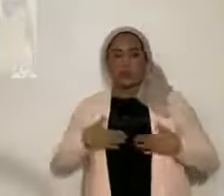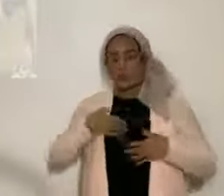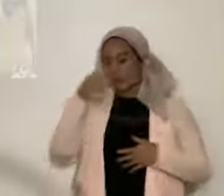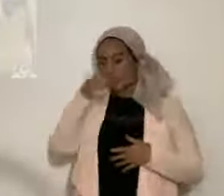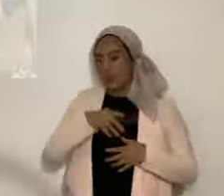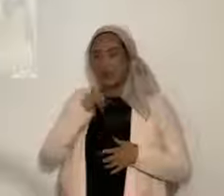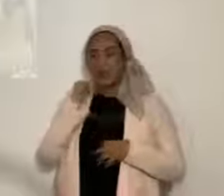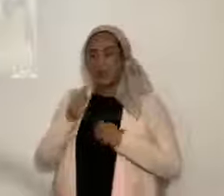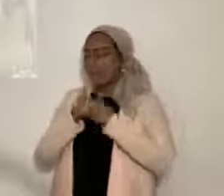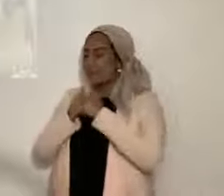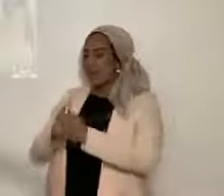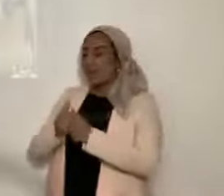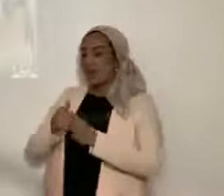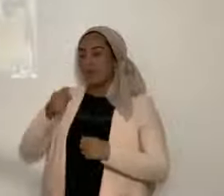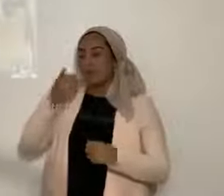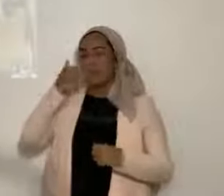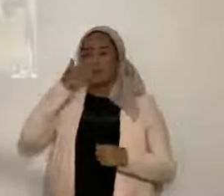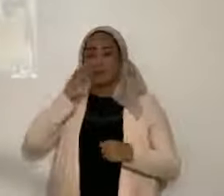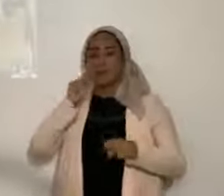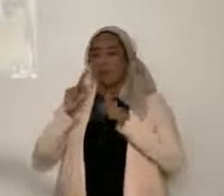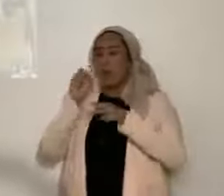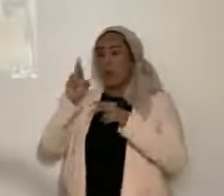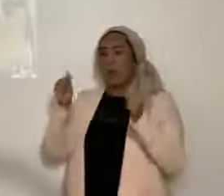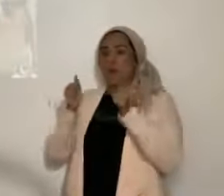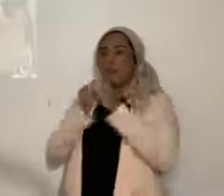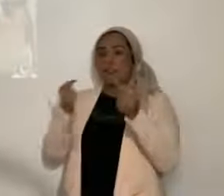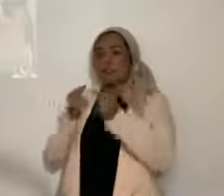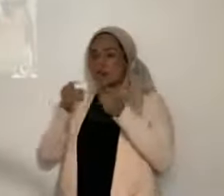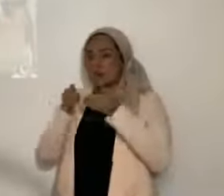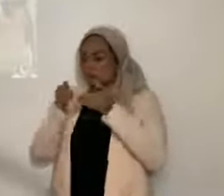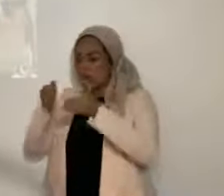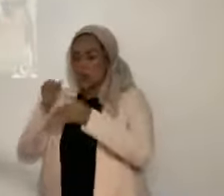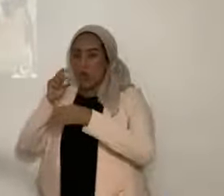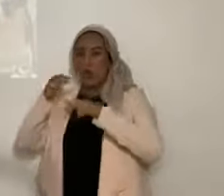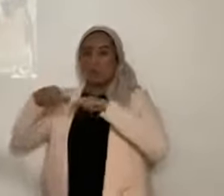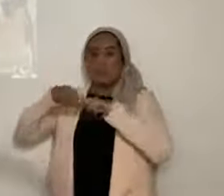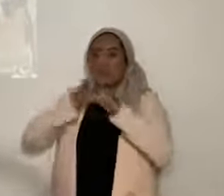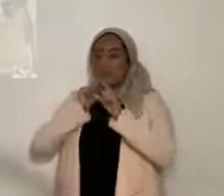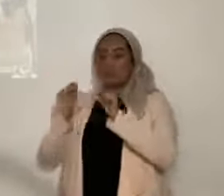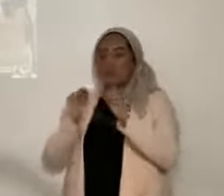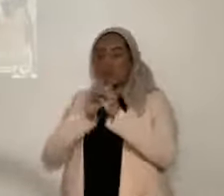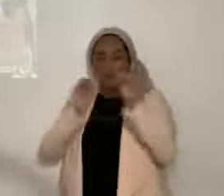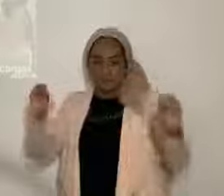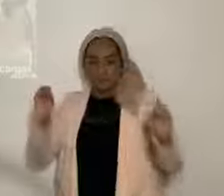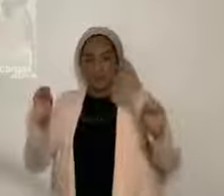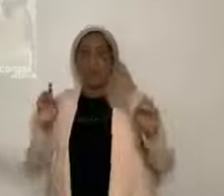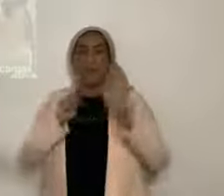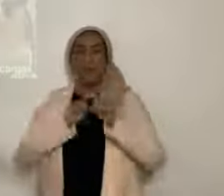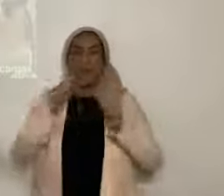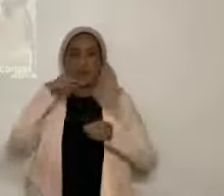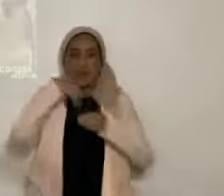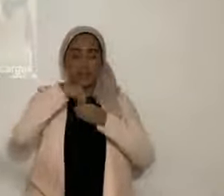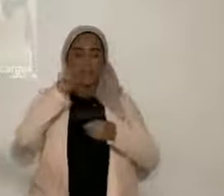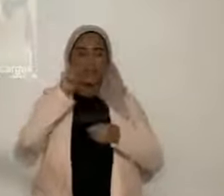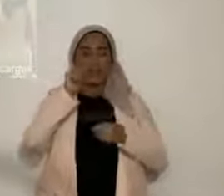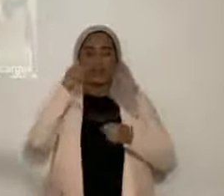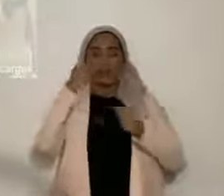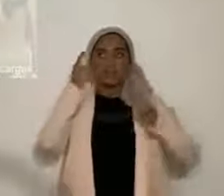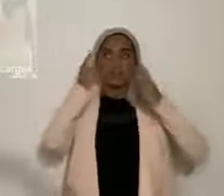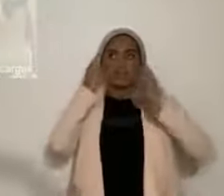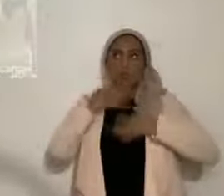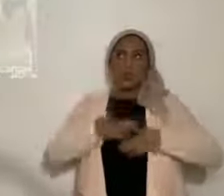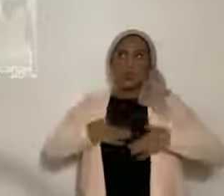no anduvo en consejo de malos, ni estuvo en camino de pecadores, ni en silla de escarnecedores se ha sentado, sino que en la Torá de Yahweh está su delicia,